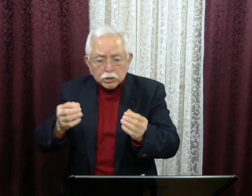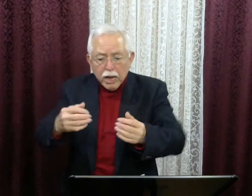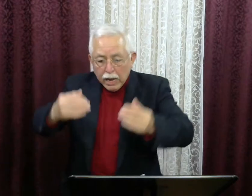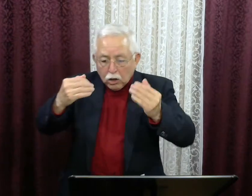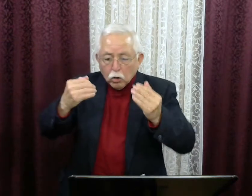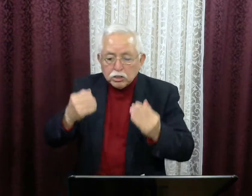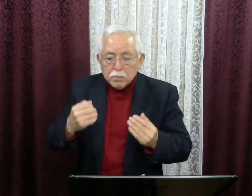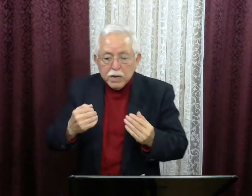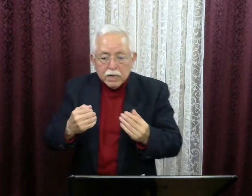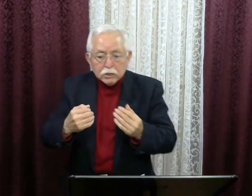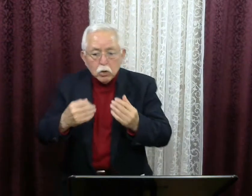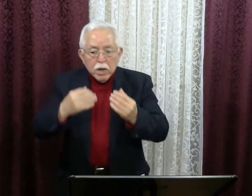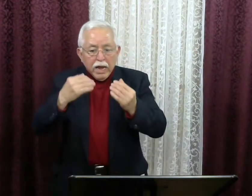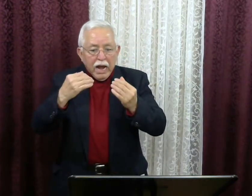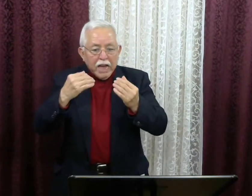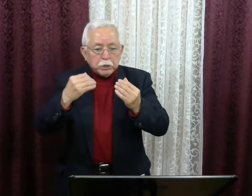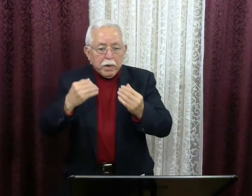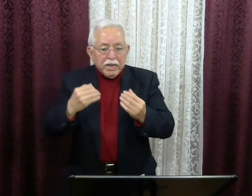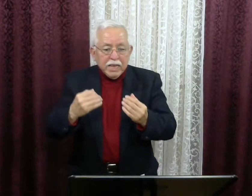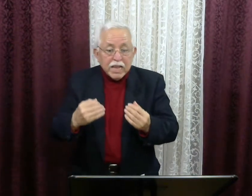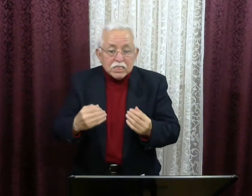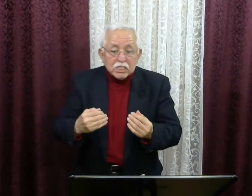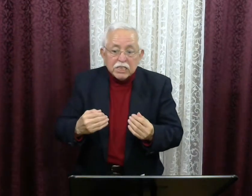el conocimiento y la experiencia